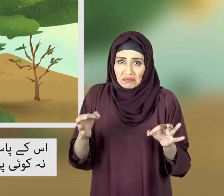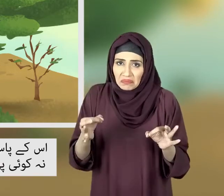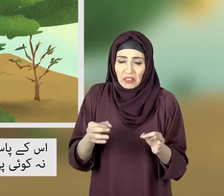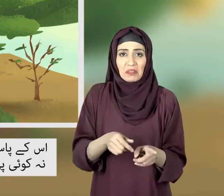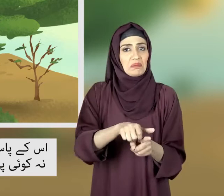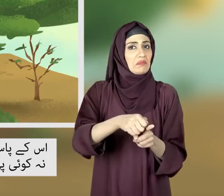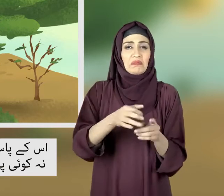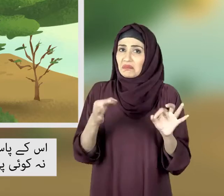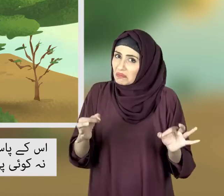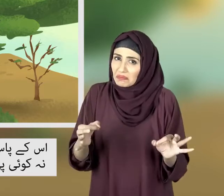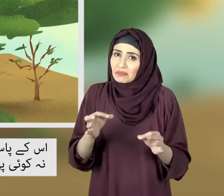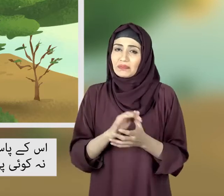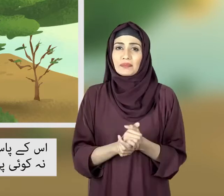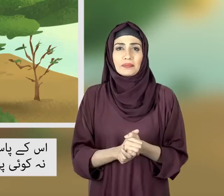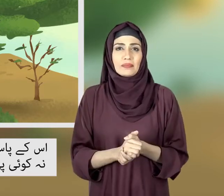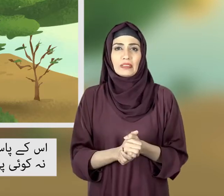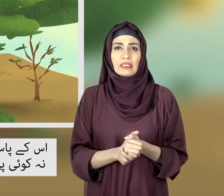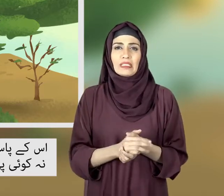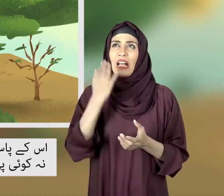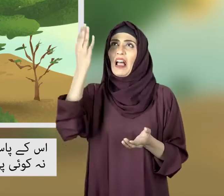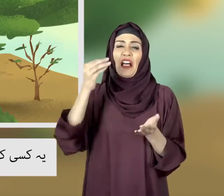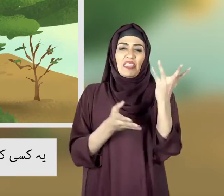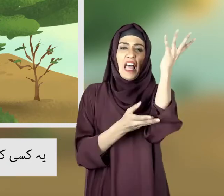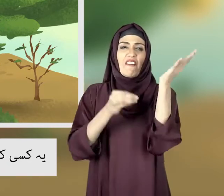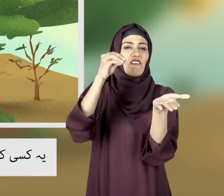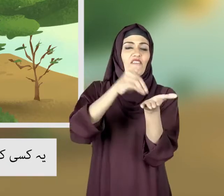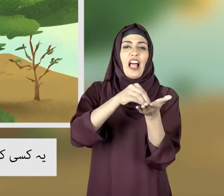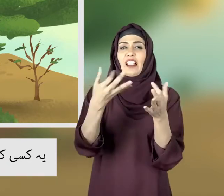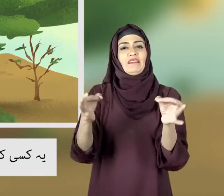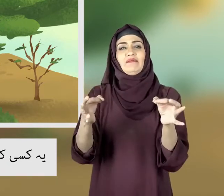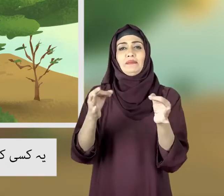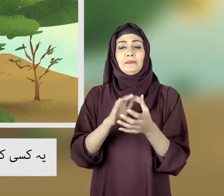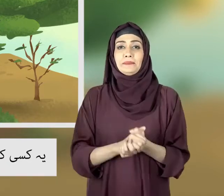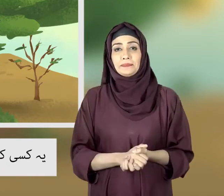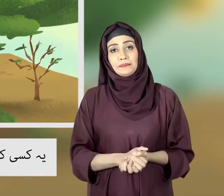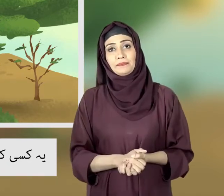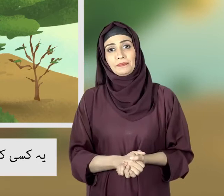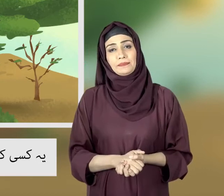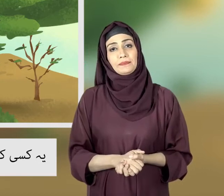نہ کوئی پھل نہ کوئی پھلی یہ کسی کام کا نہیں ہے